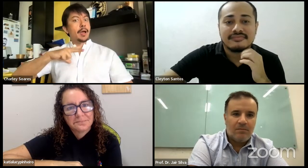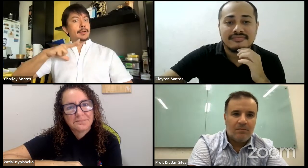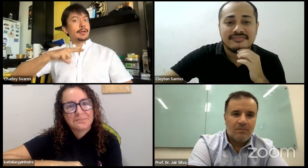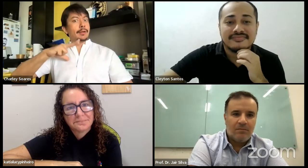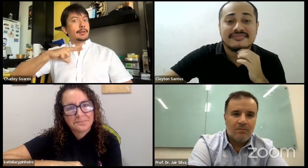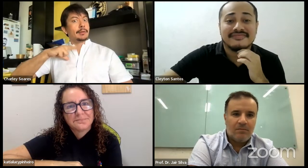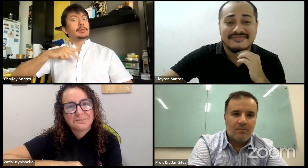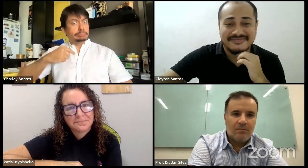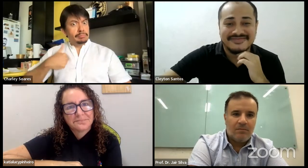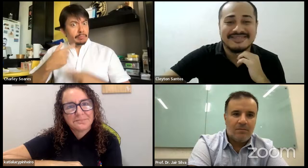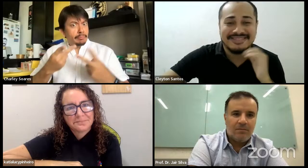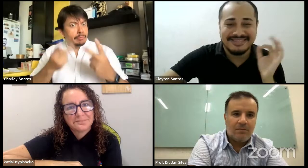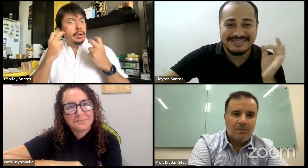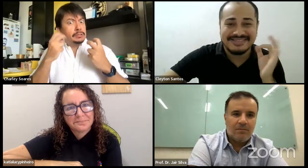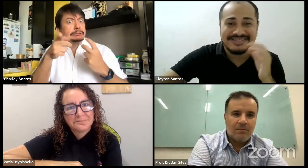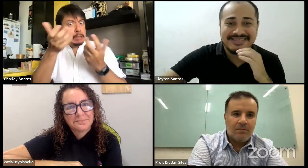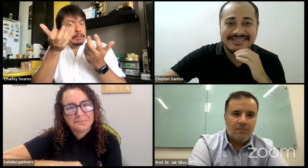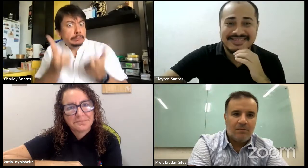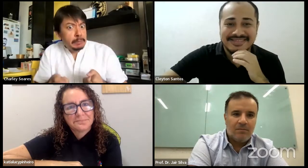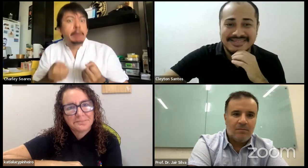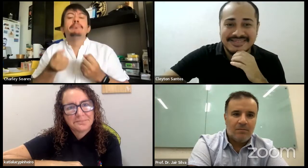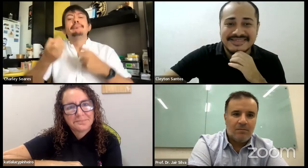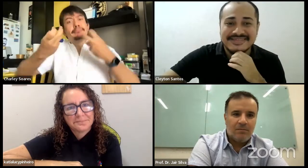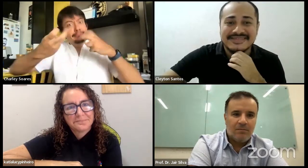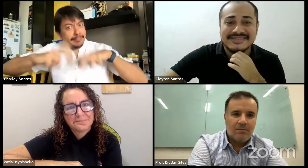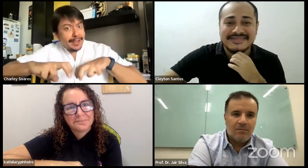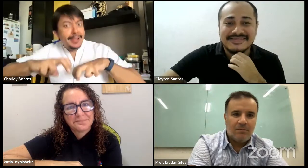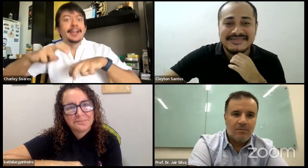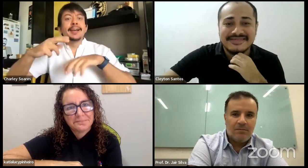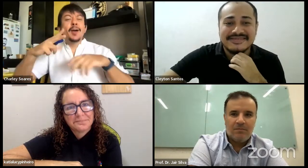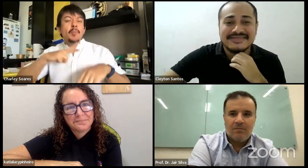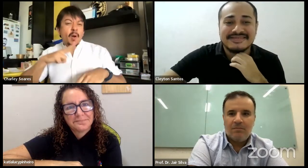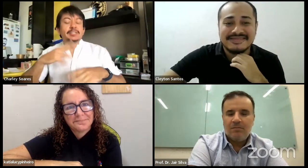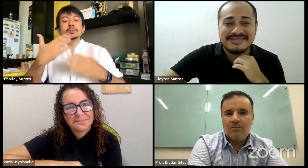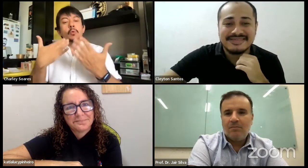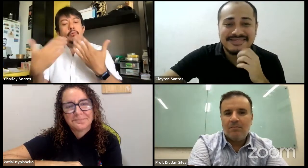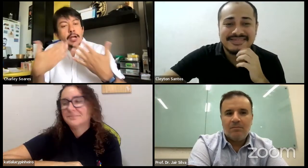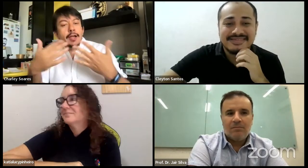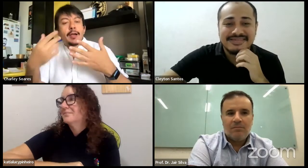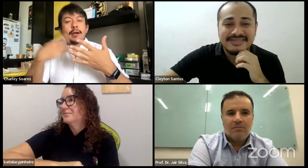A sua qualificação é, eu mostrei com você.